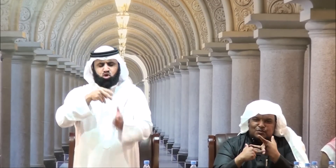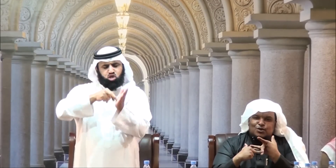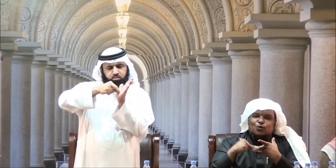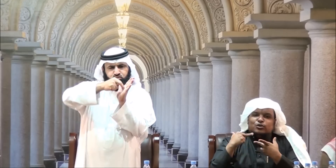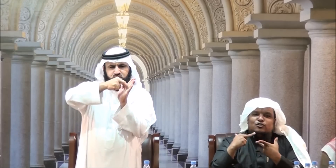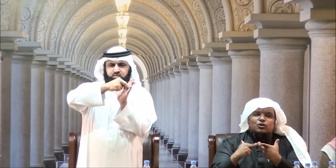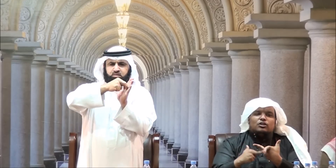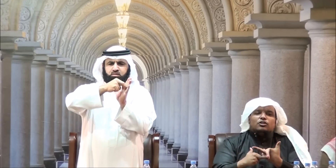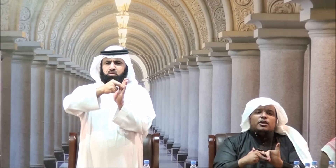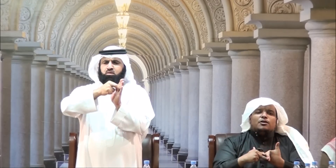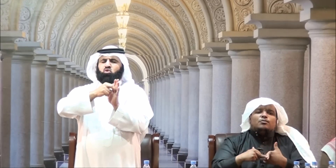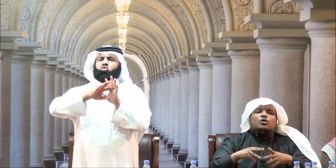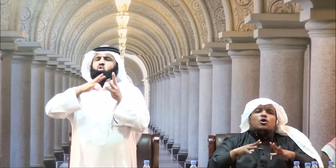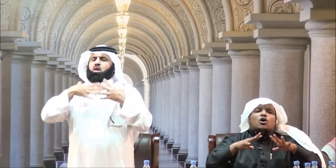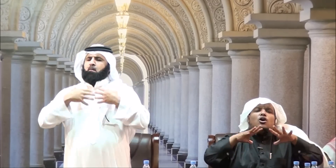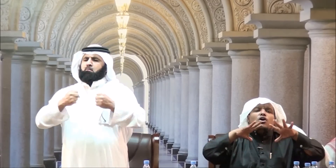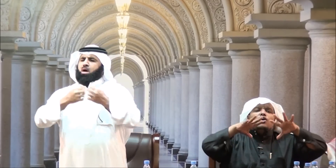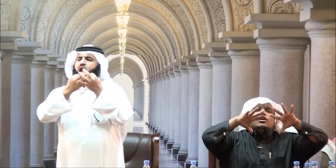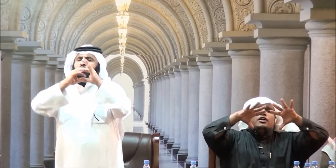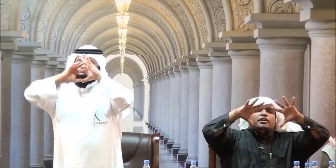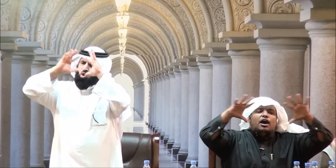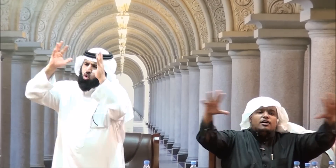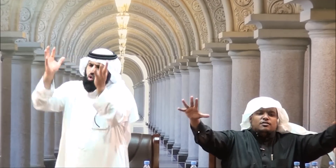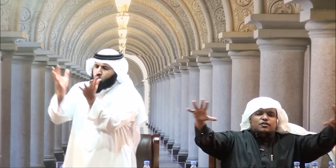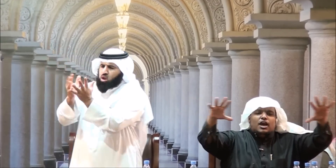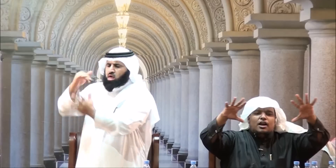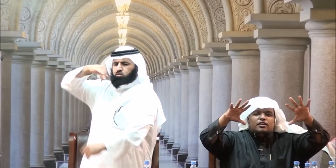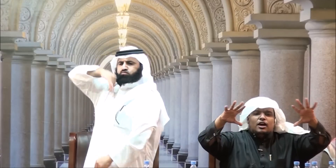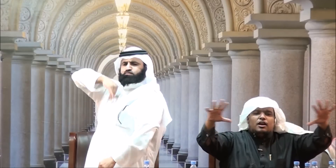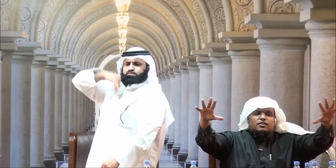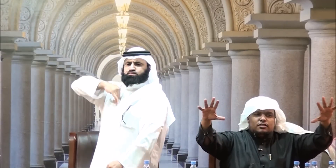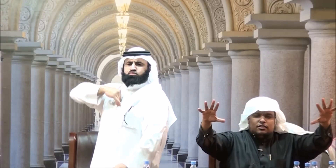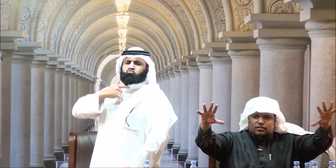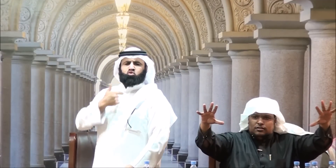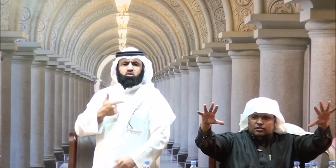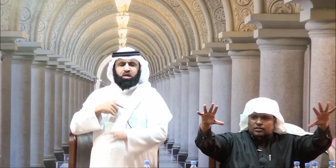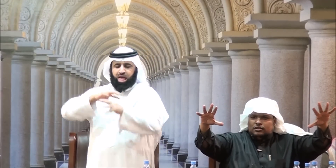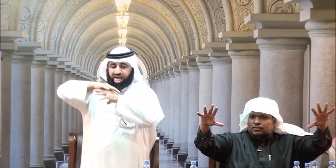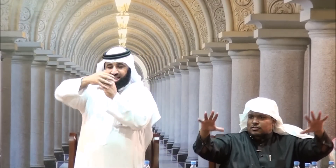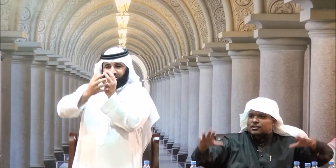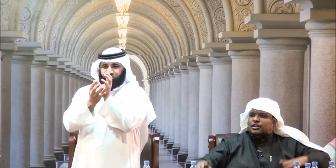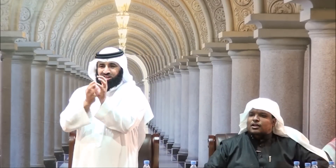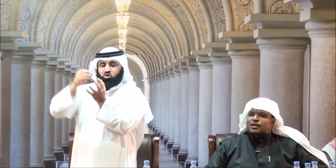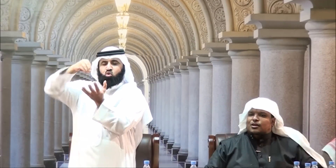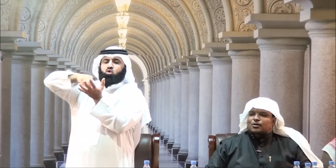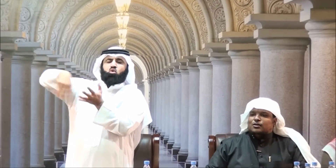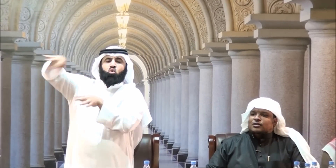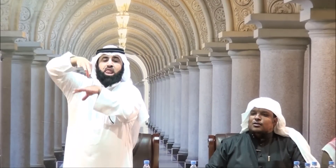يمشي والصول الطيب كل الناس في هذه الأرض